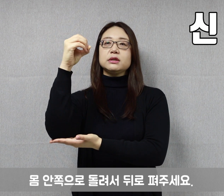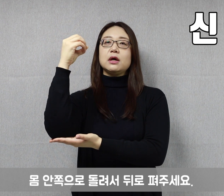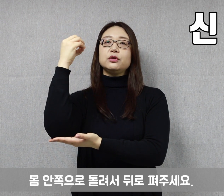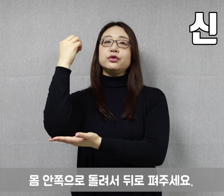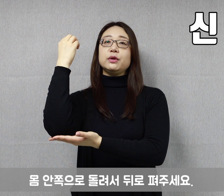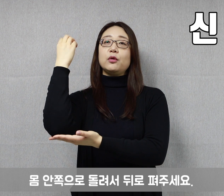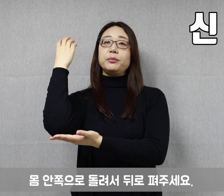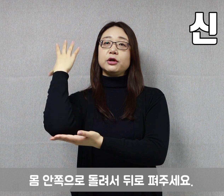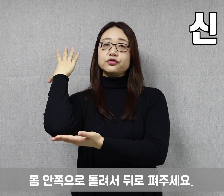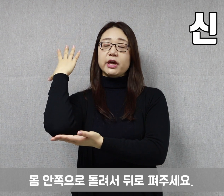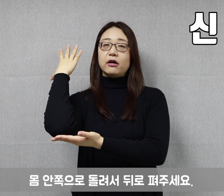돌려서 뒤로 펴주세요.